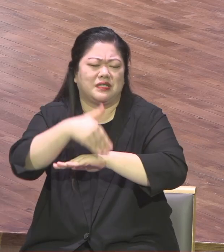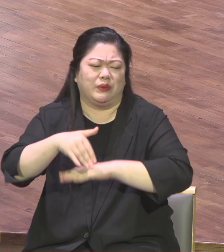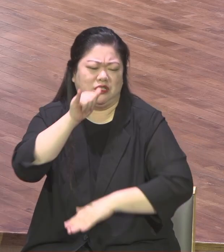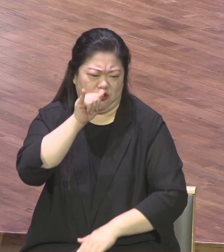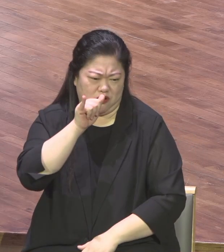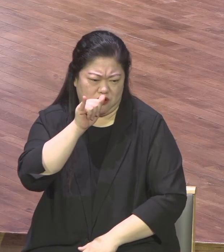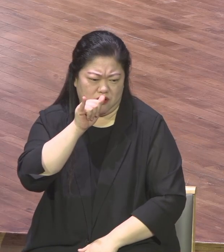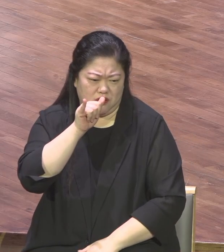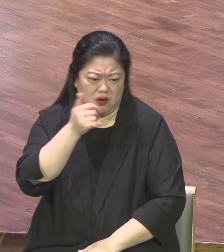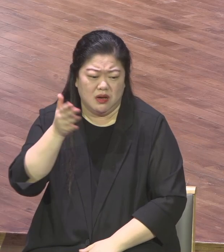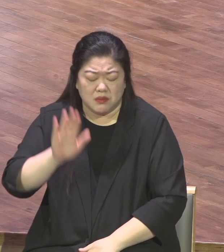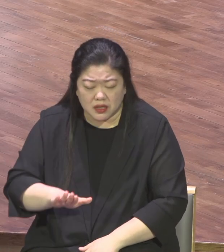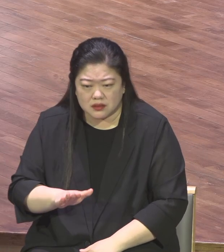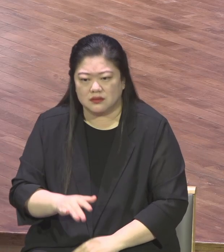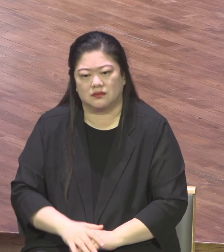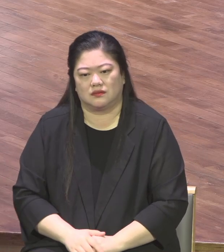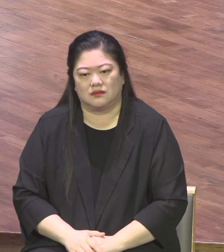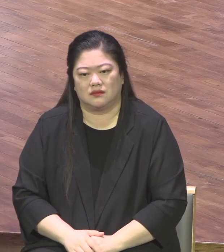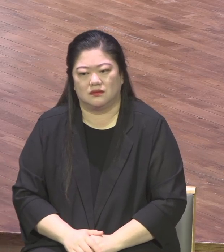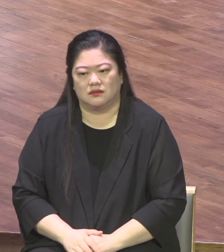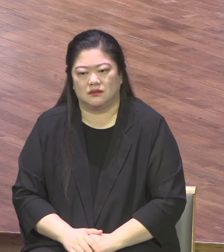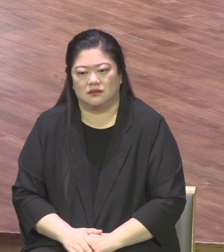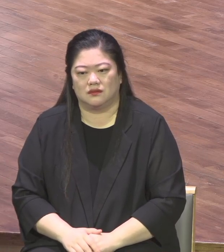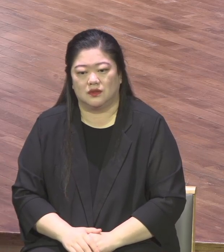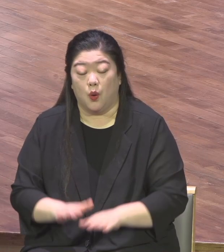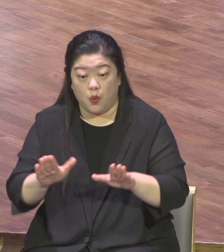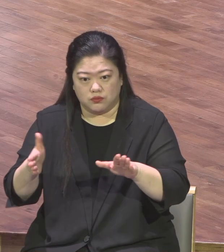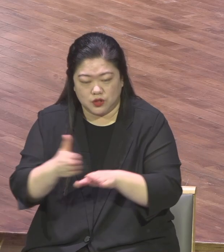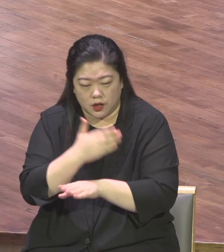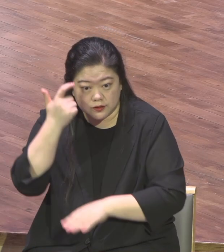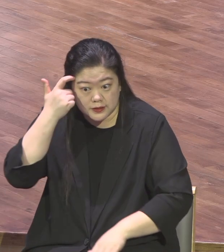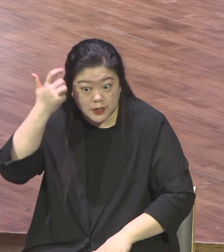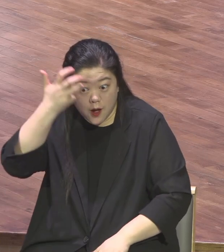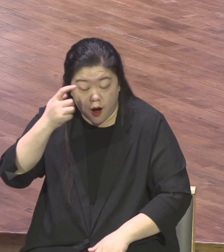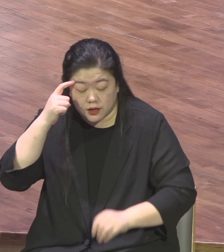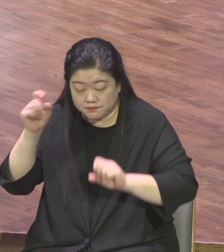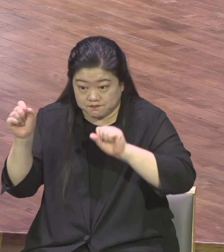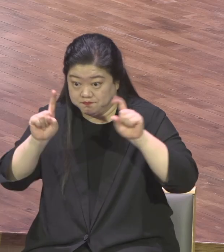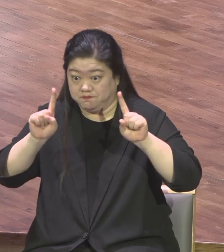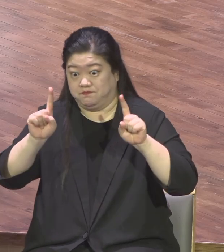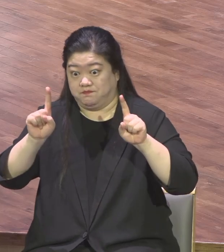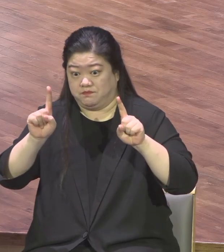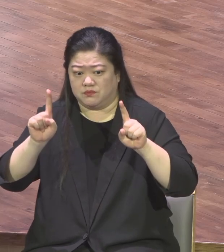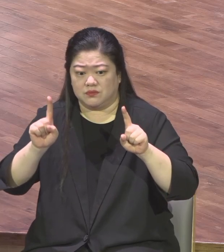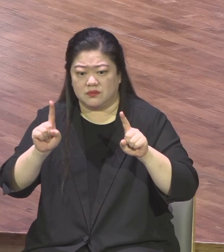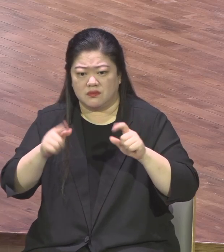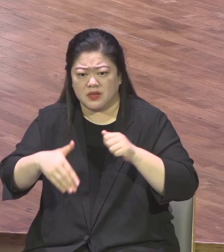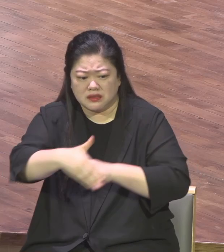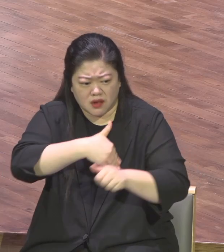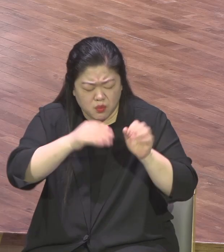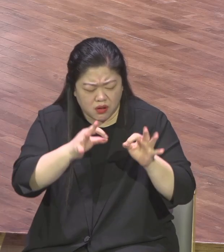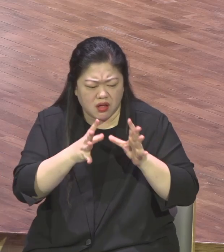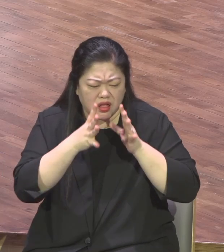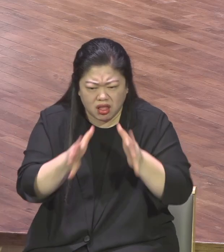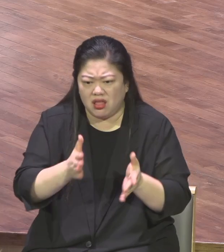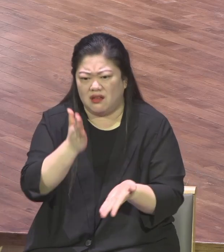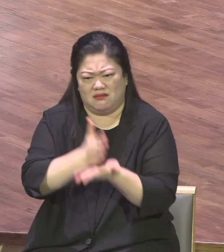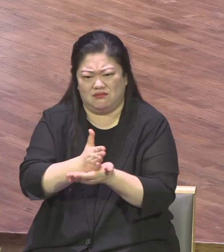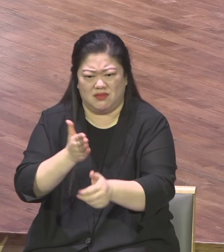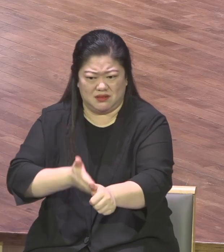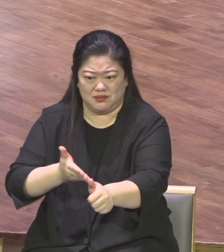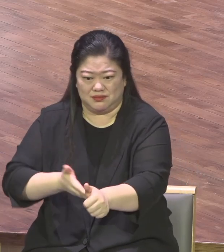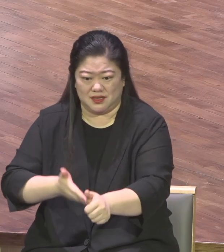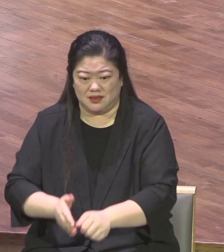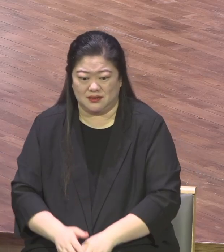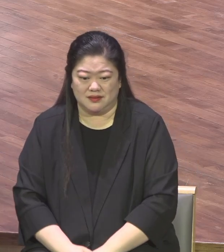불행하게 사는 거예요. 자, 오늘부터 정신 바짝 차리시고 속지 마시기 바랍니다. 하나님께서